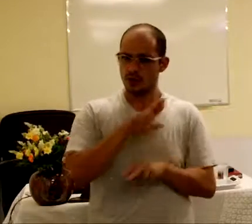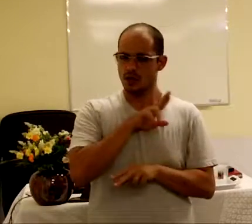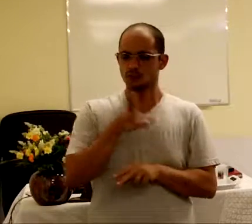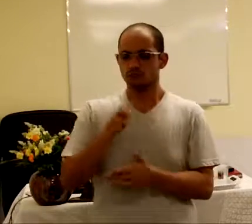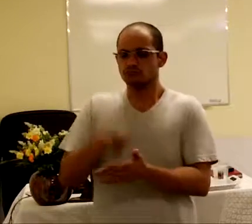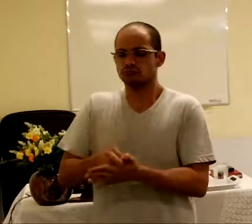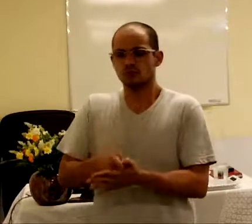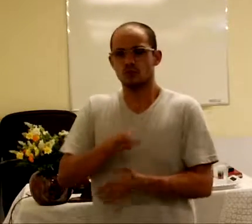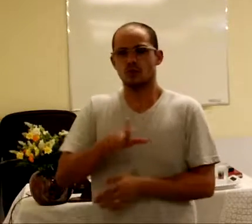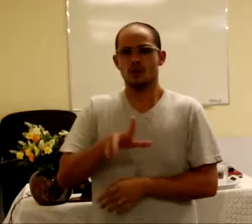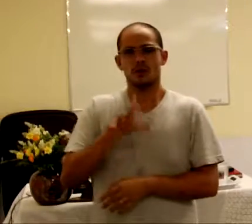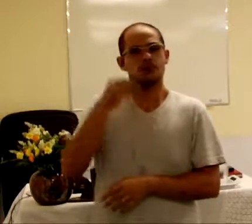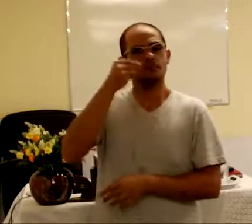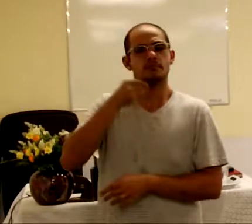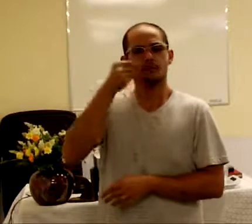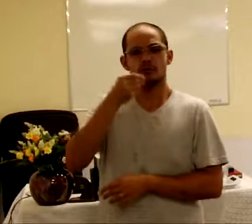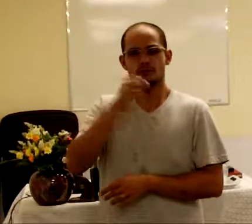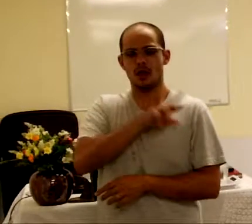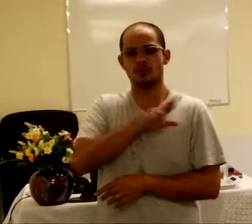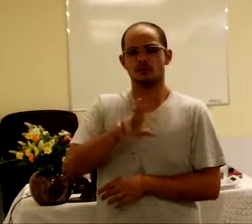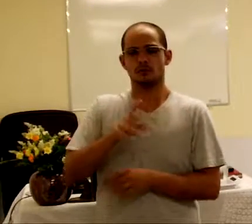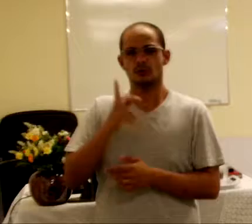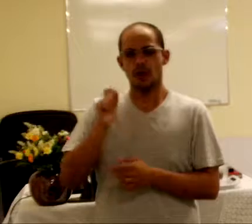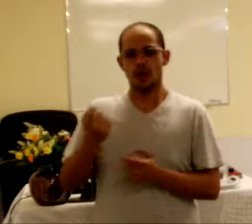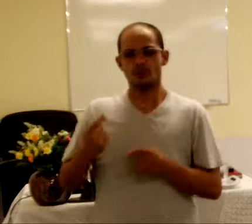os religiosos, não a experiência, mas a religião ela está em xeque.